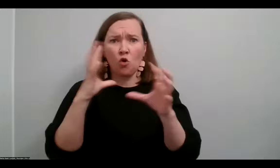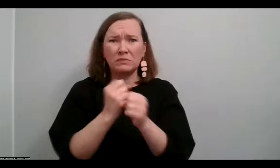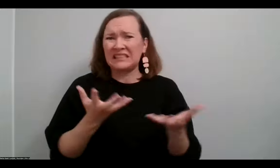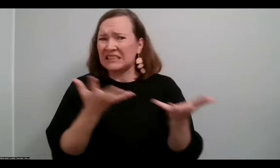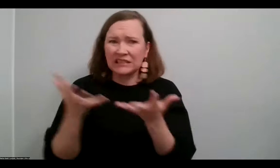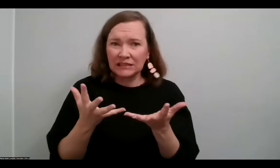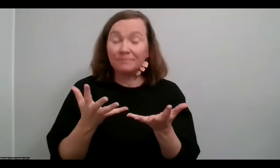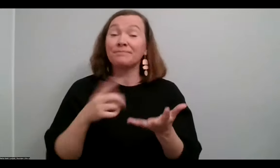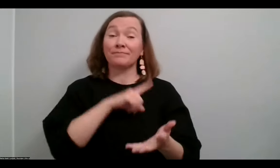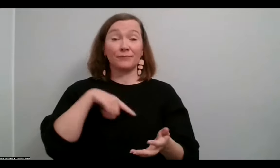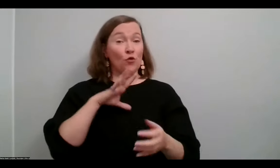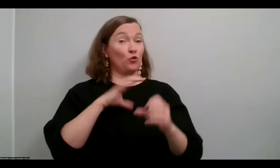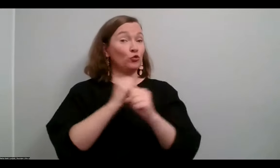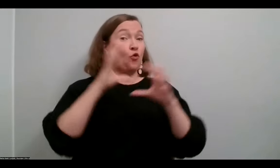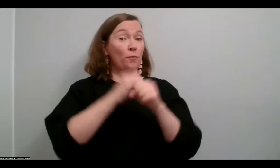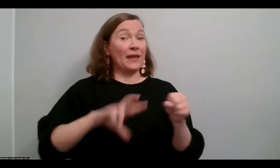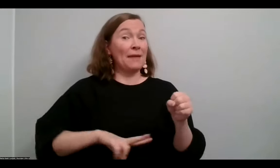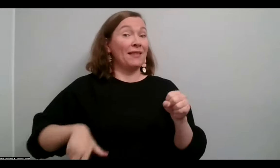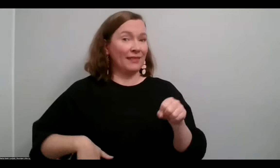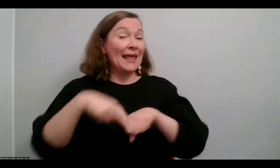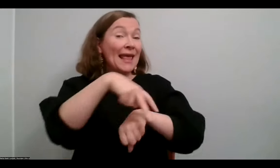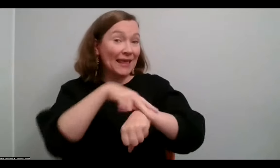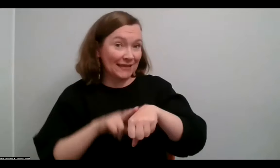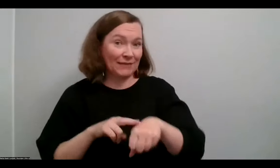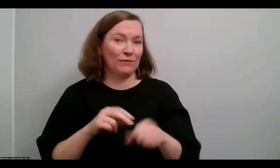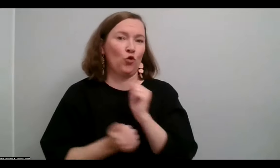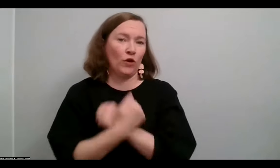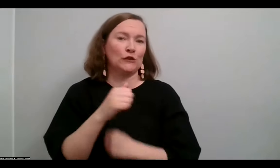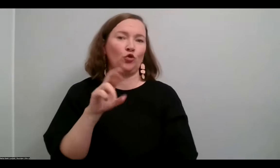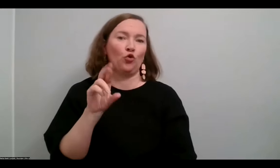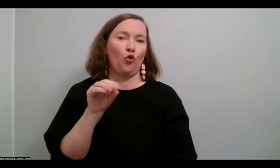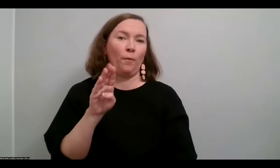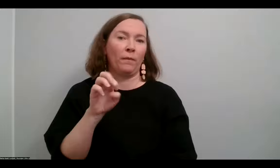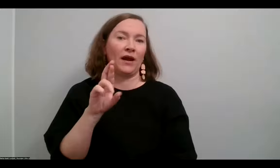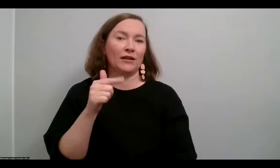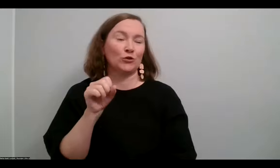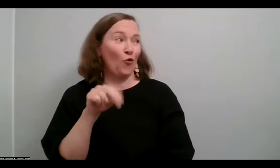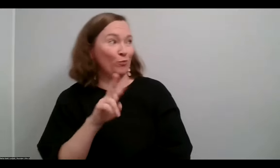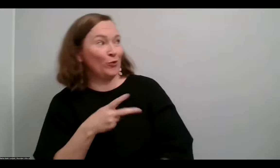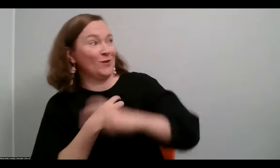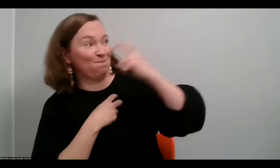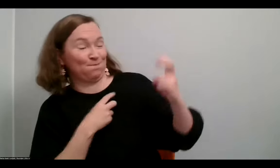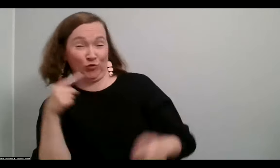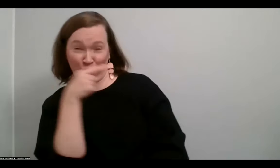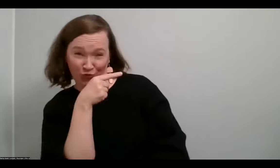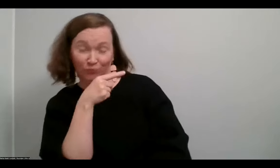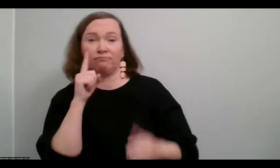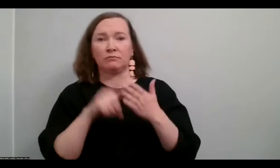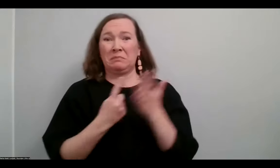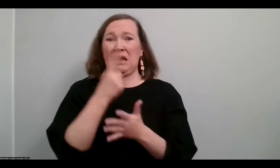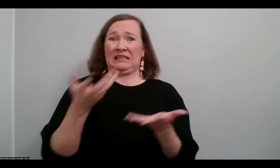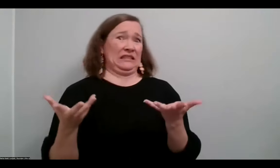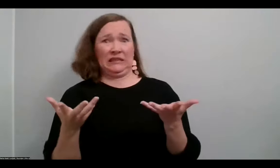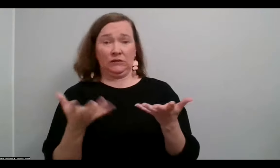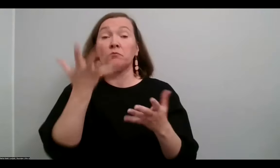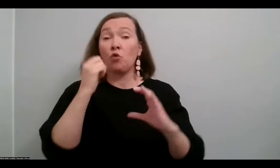Jos käy niin, että teillä on jotain teknisiä ongelmia, meillä on täällä myös Zoom-emäntä Heidi Koivisto-Robertson